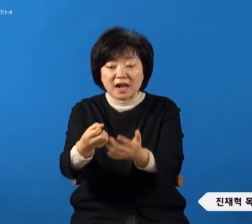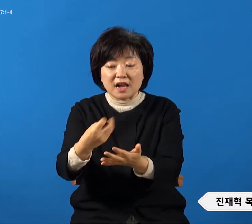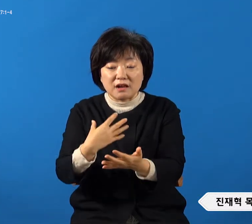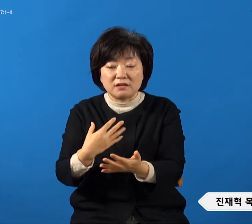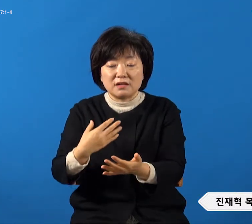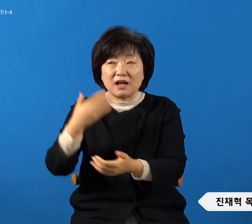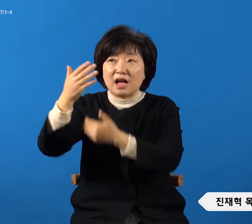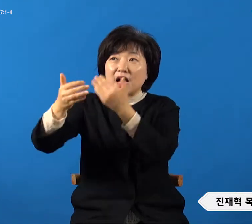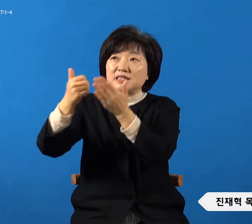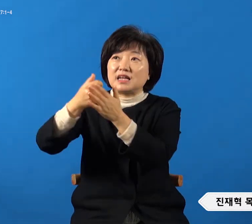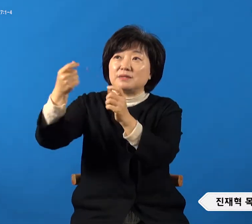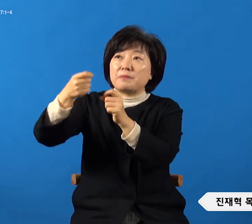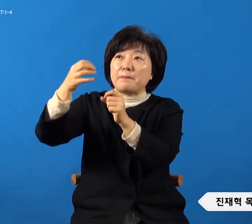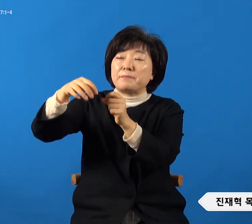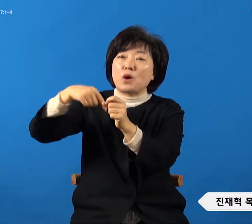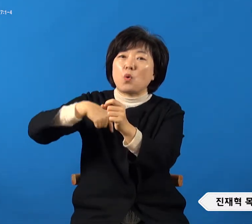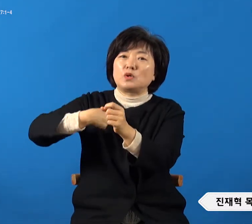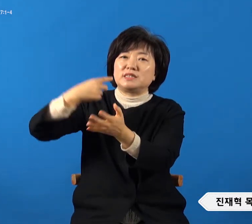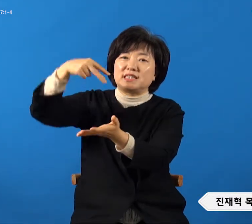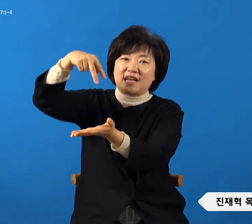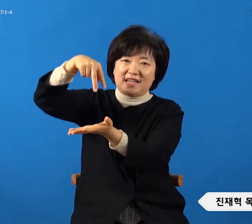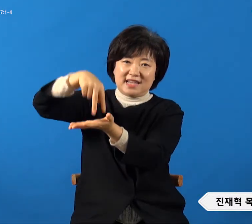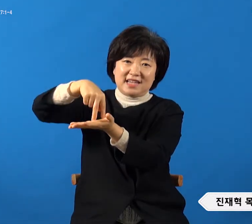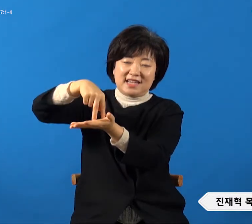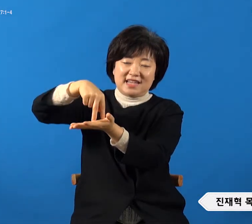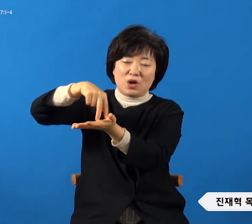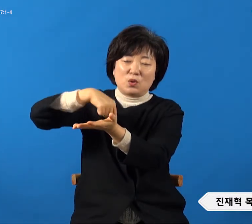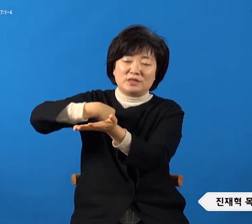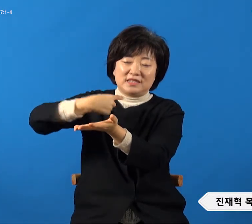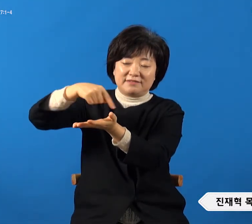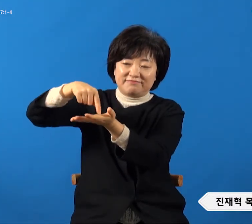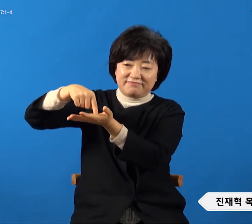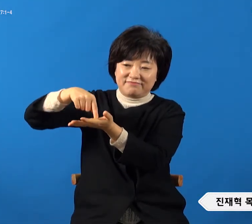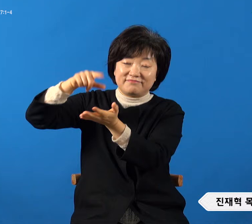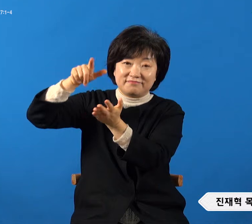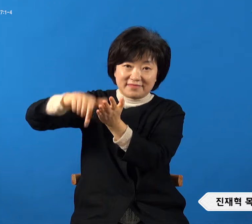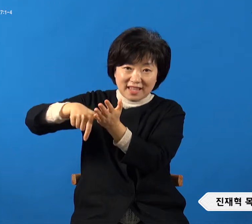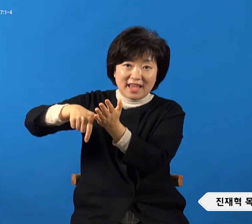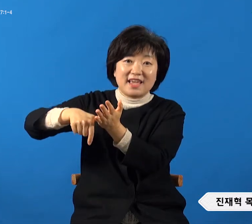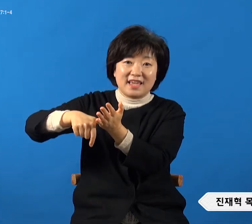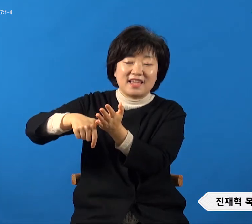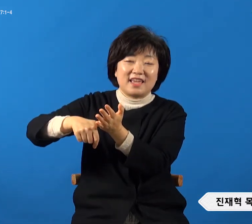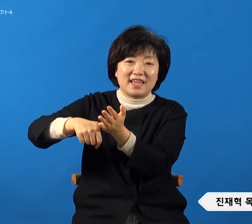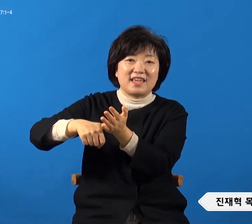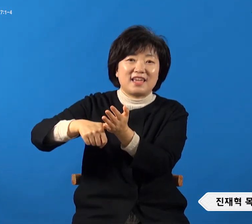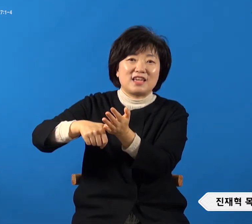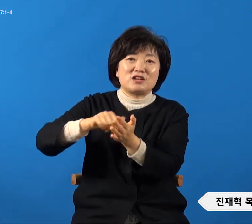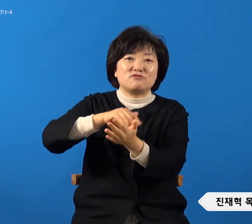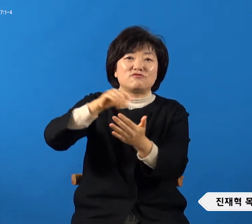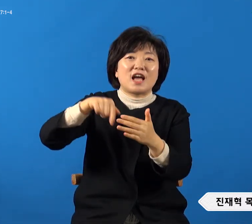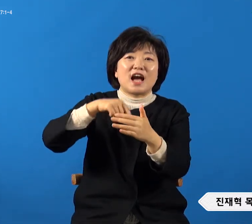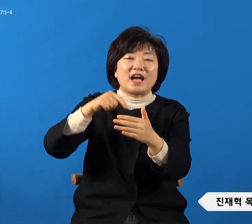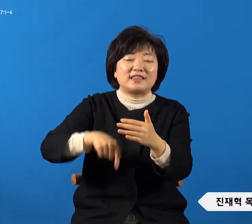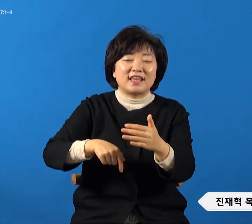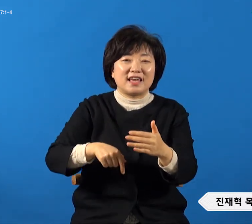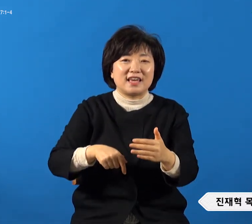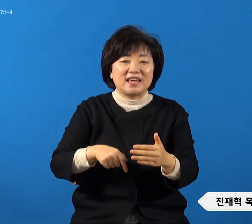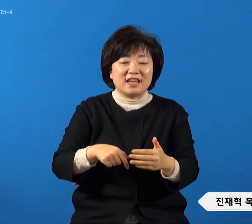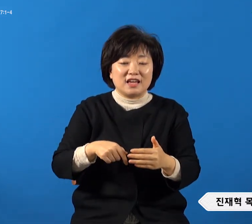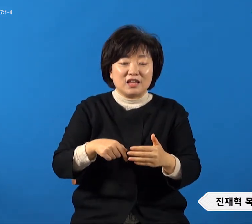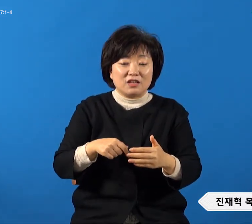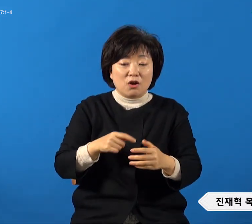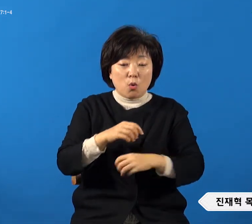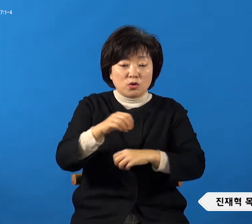하나님 앞에 혼자 서는 이 내적인 홀로 섬이 있을 때 이 내적인 홀로섬은 우리 안에 내적인